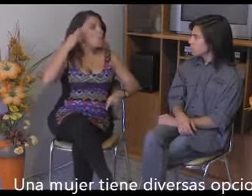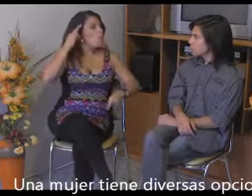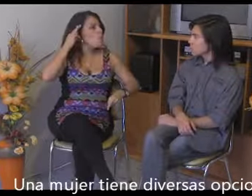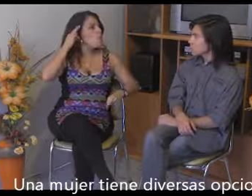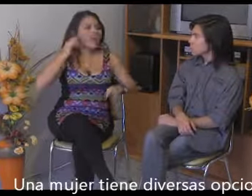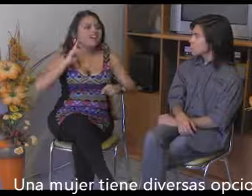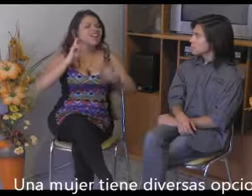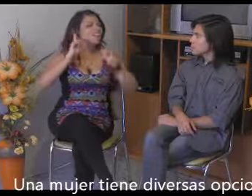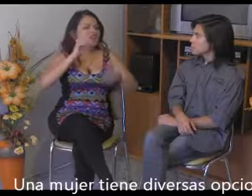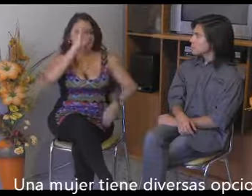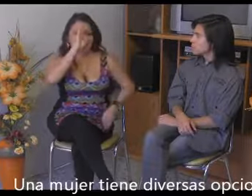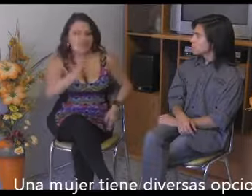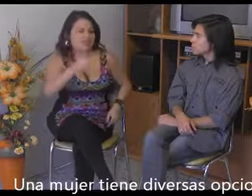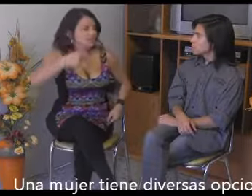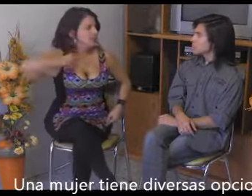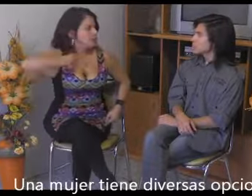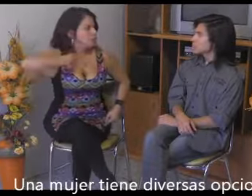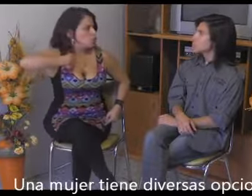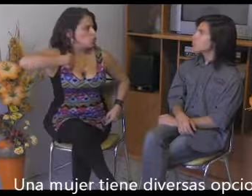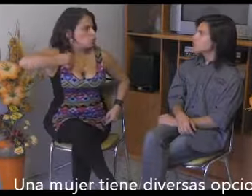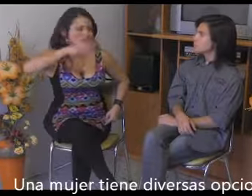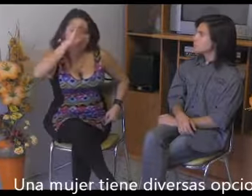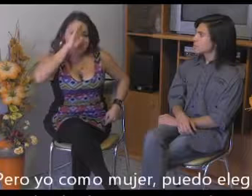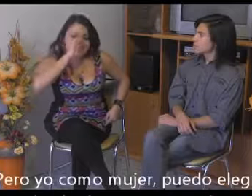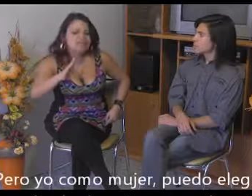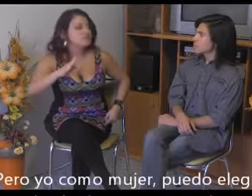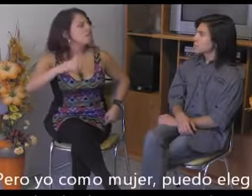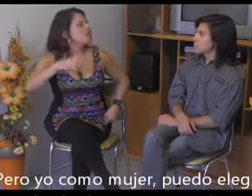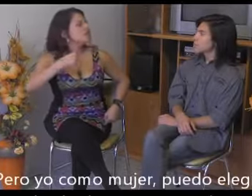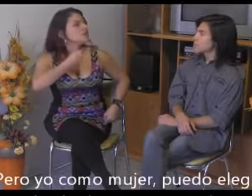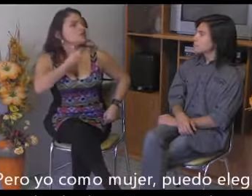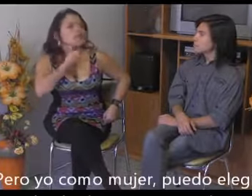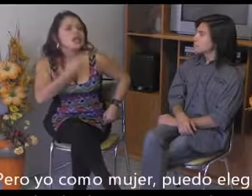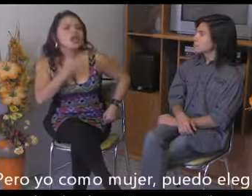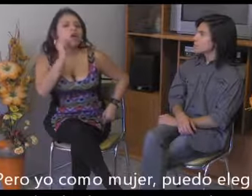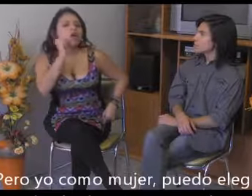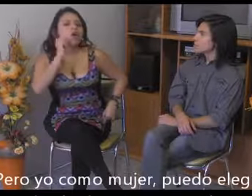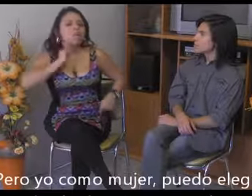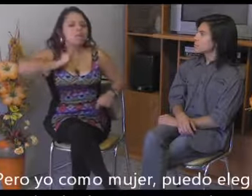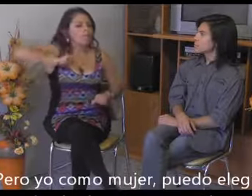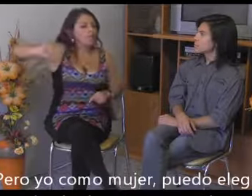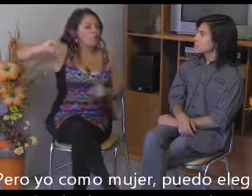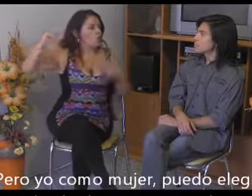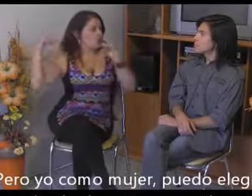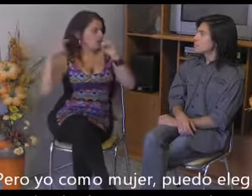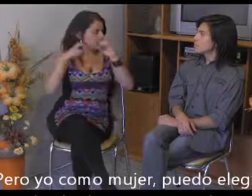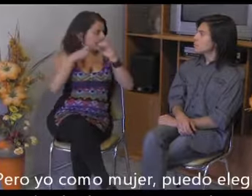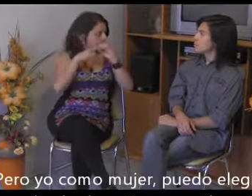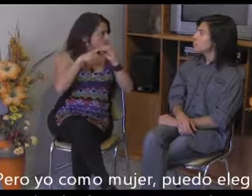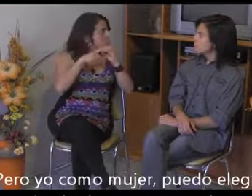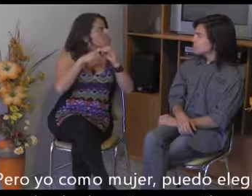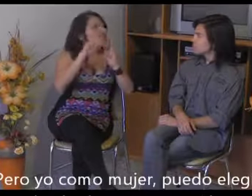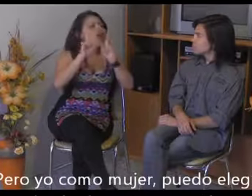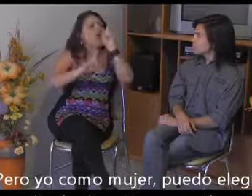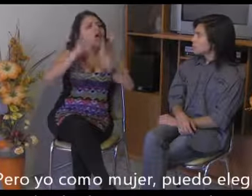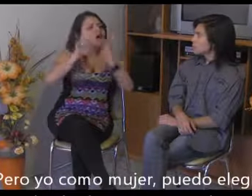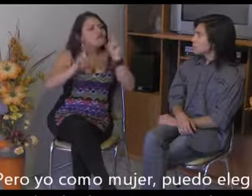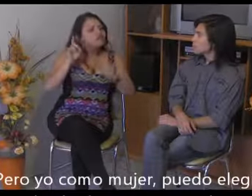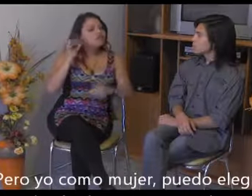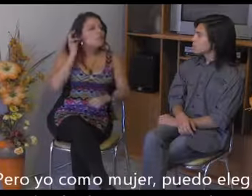También que sepa que es mucho y diferente el método anticonceptivo. Pero ellas son las que deben